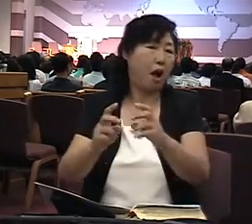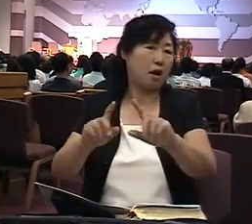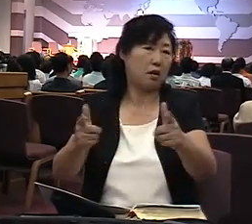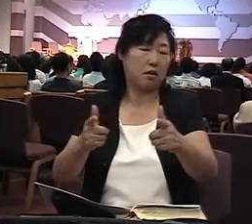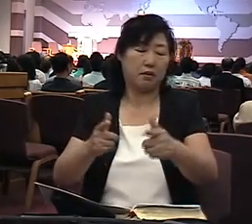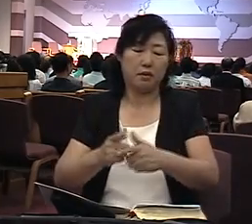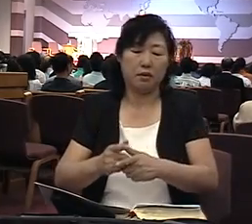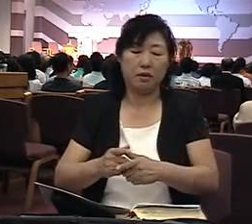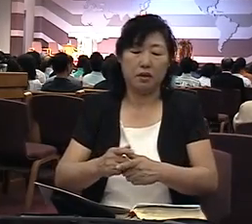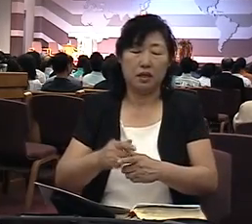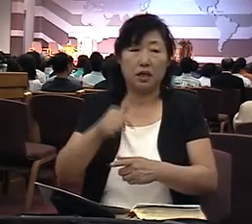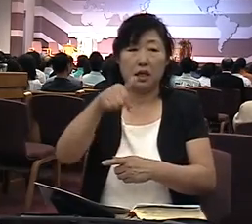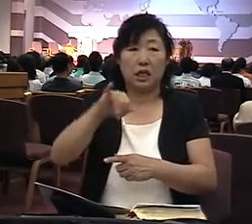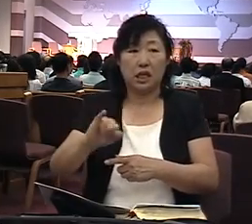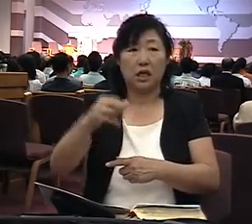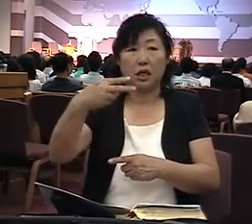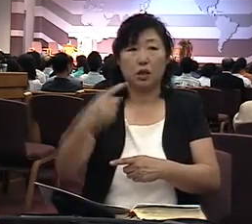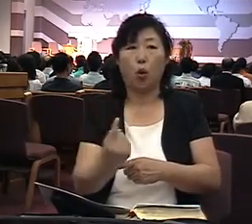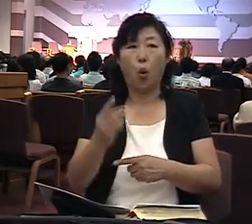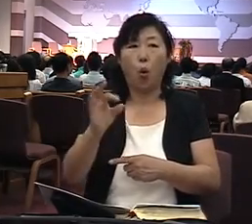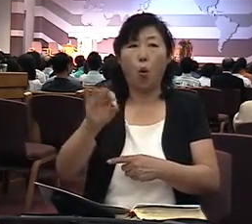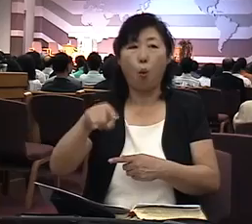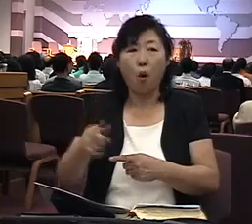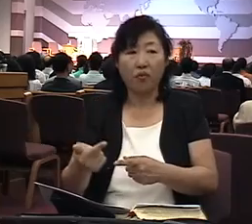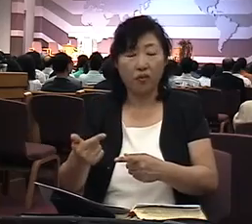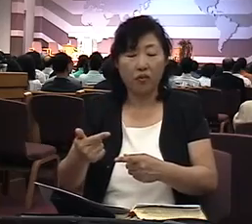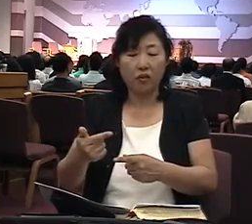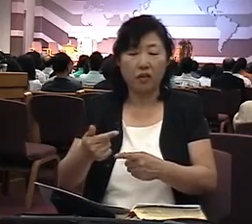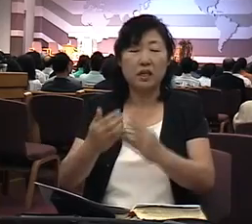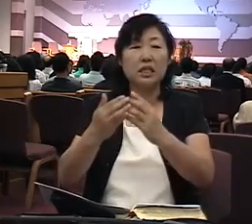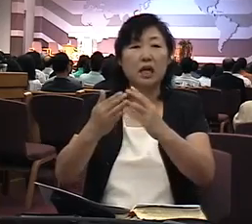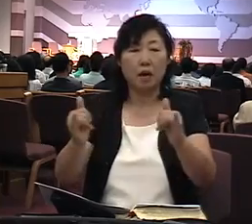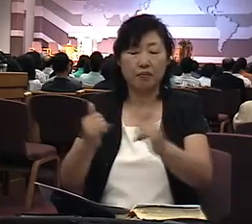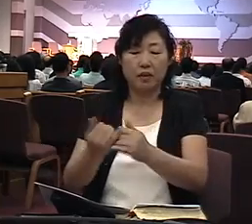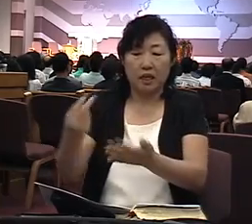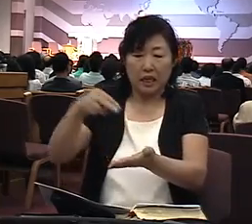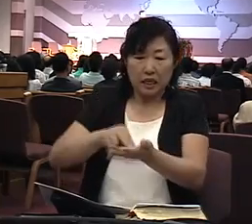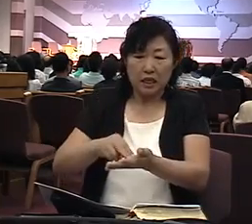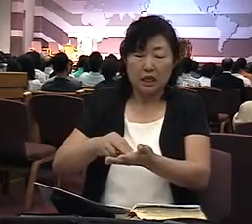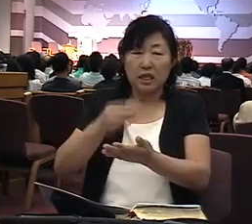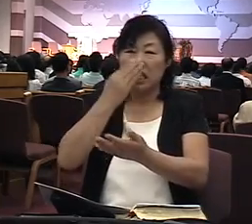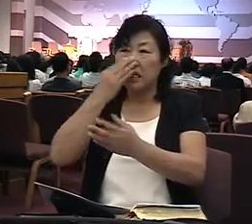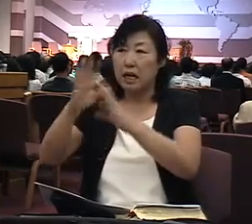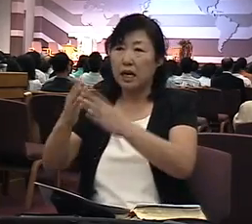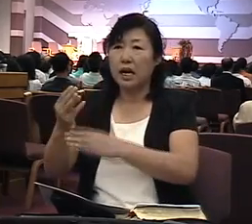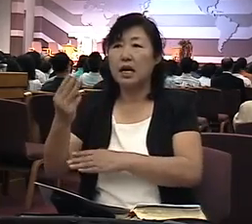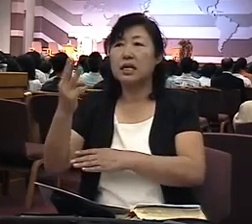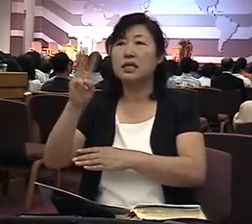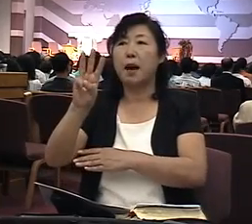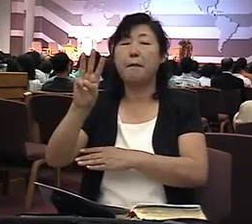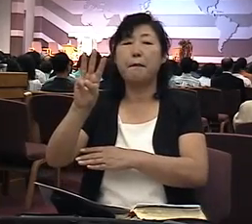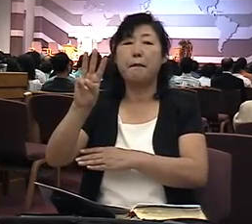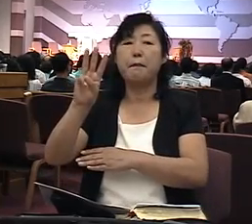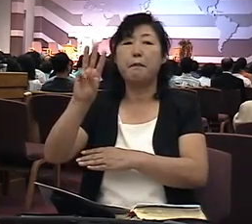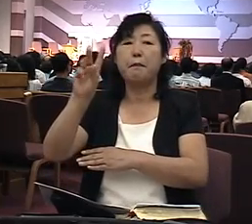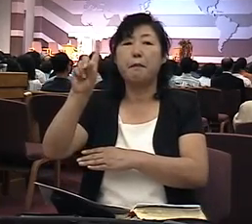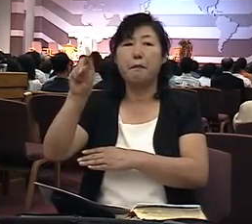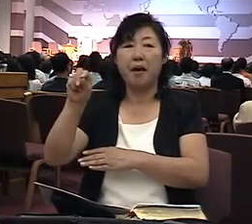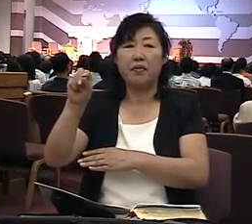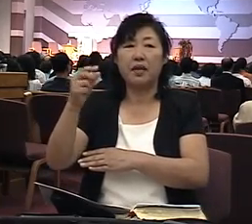이 기드온을 일으켜 이스라엘의 32,000명의 군사를 하나님께서 일으키십니다. 32,000명의 군사를